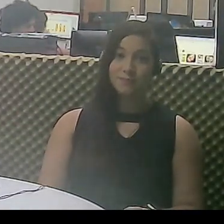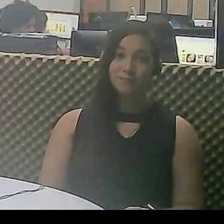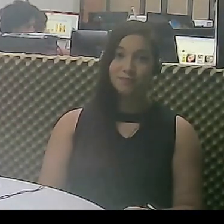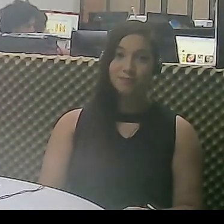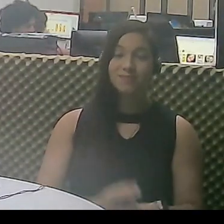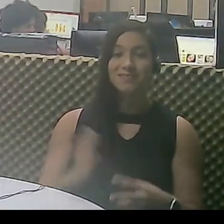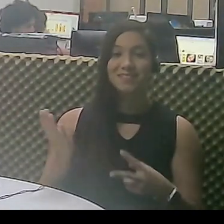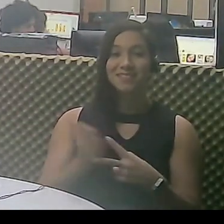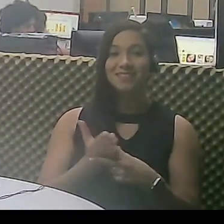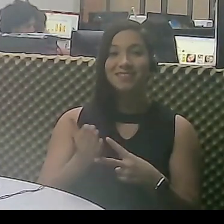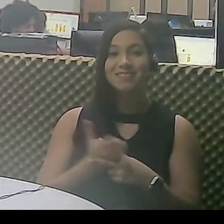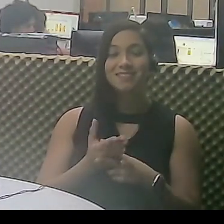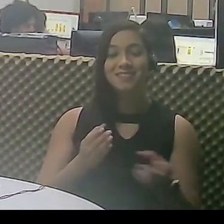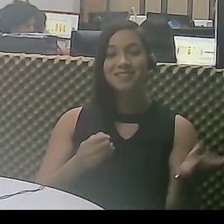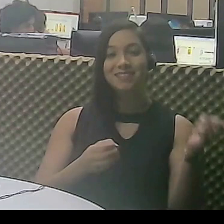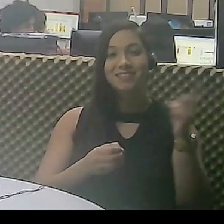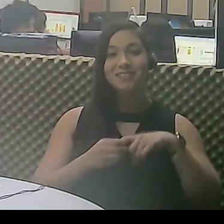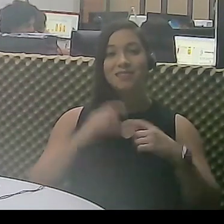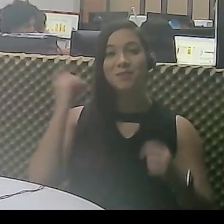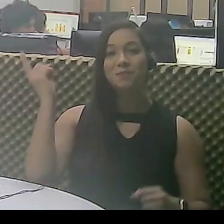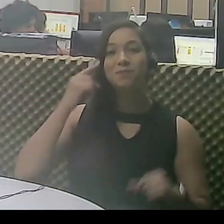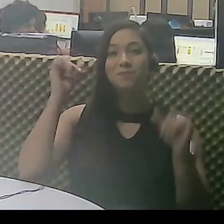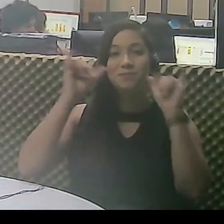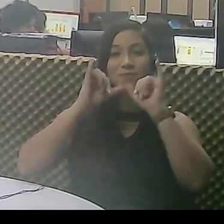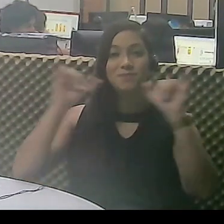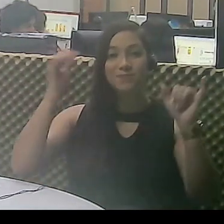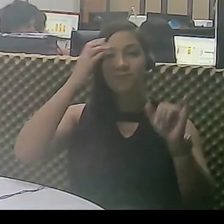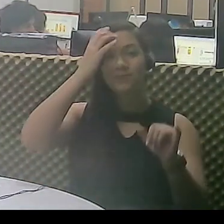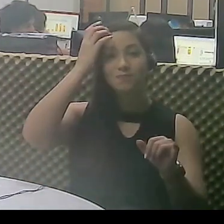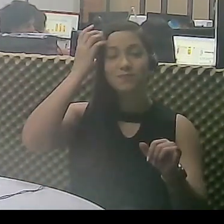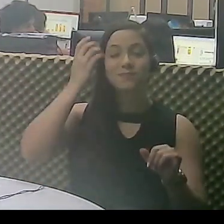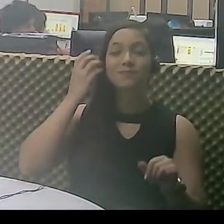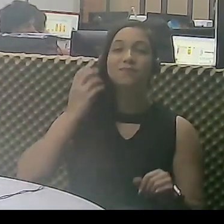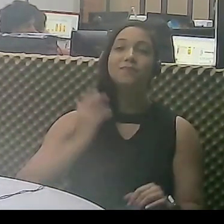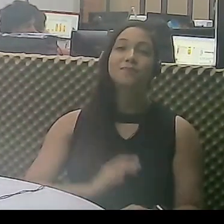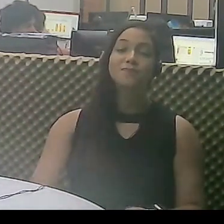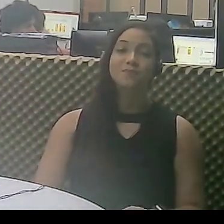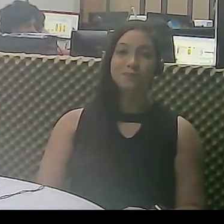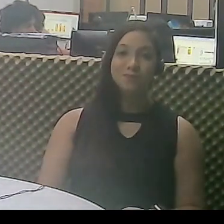Vamos agora a um breve intervalo. Na volta tem giro de notícias.